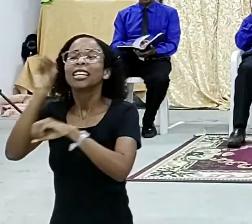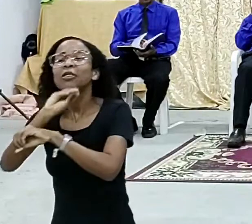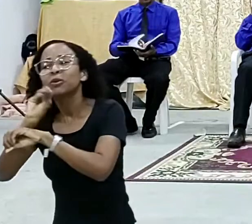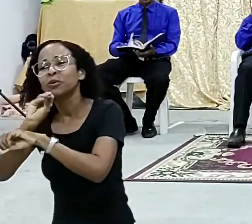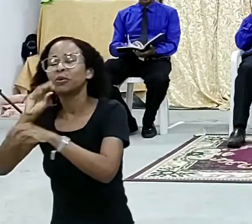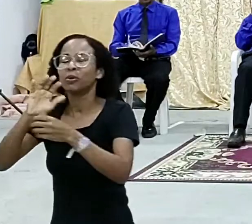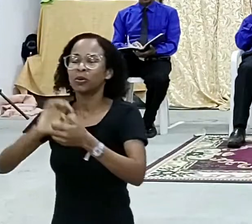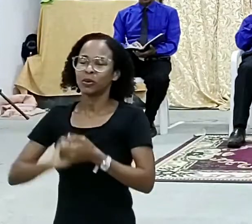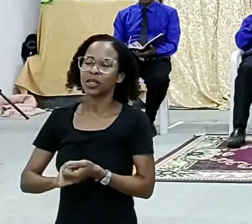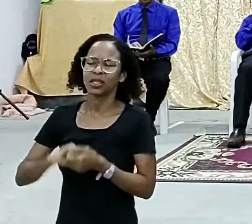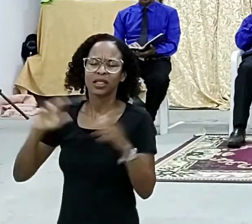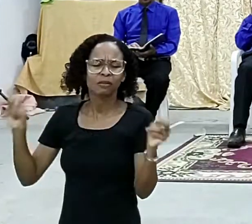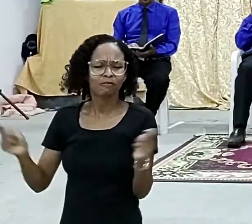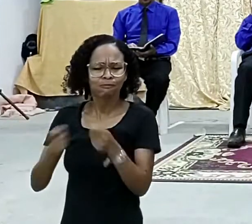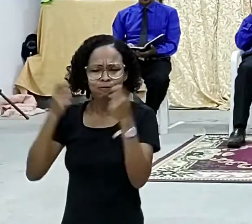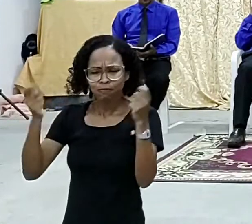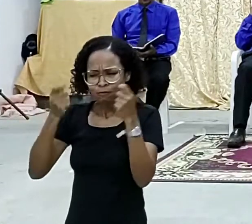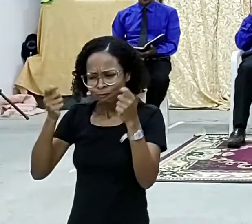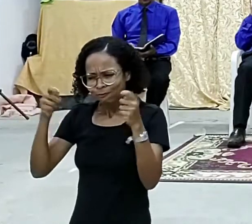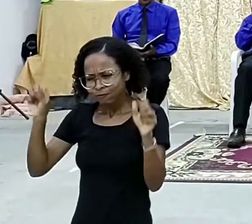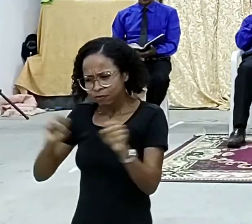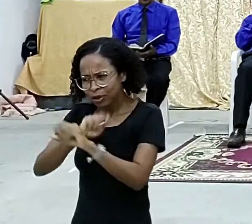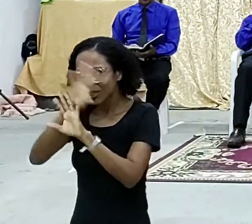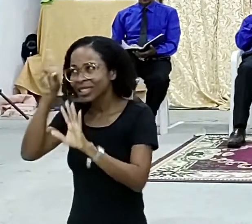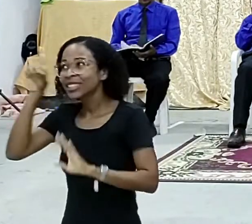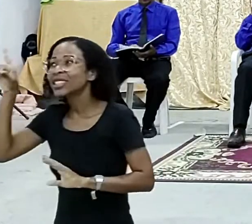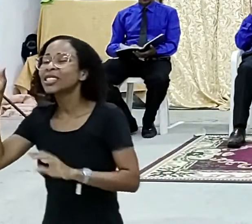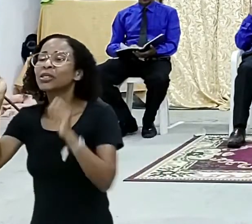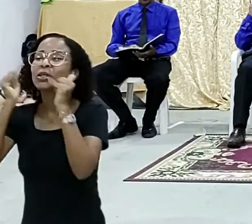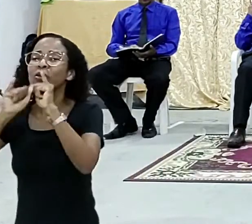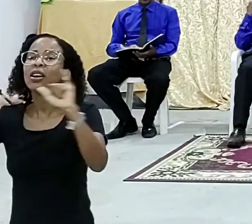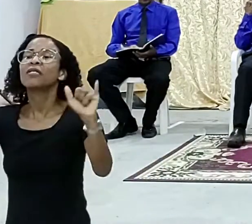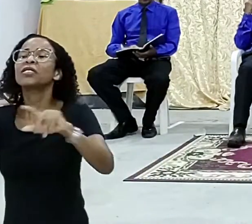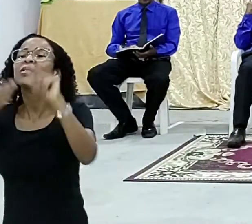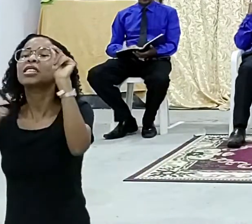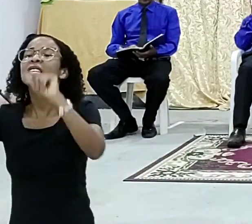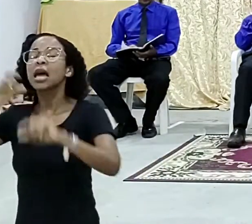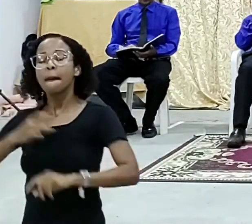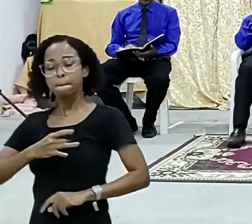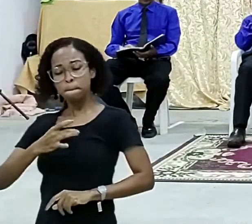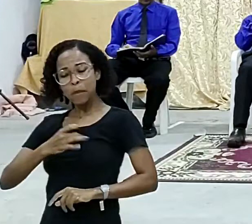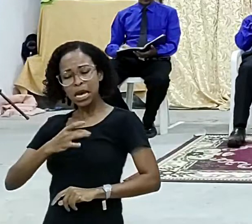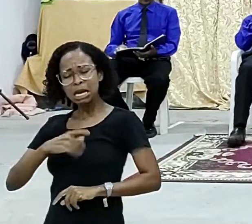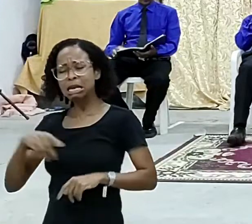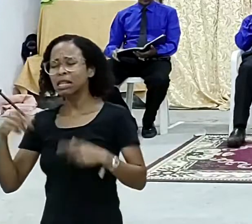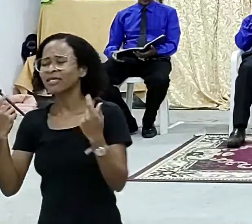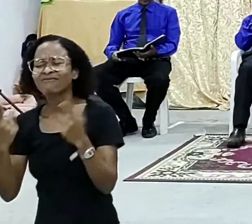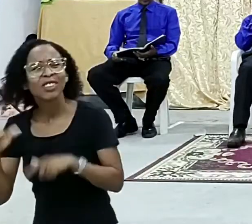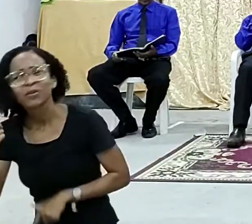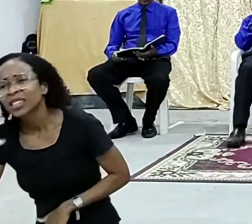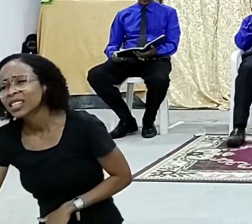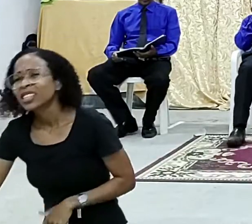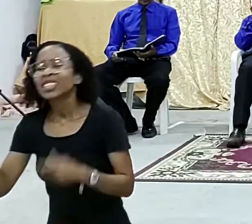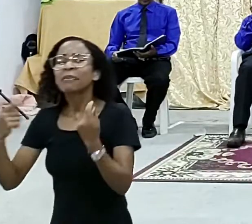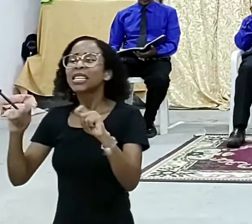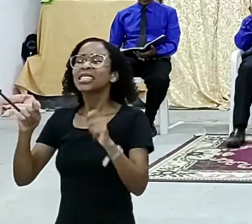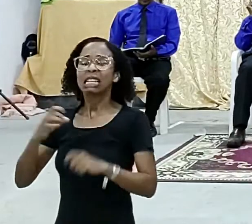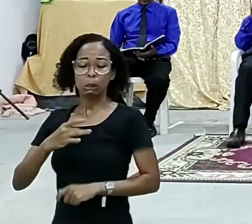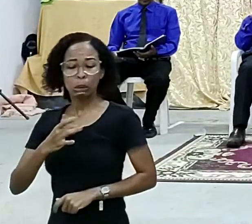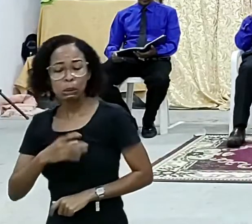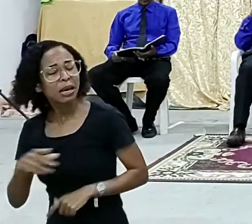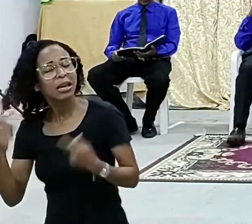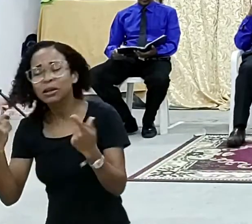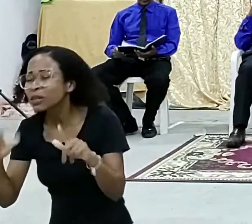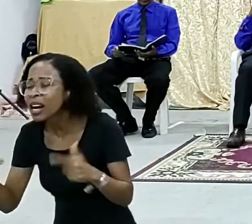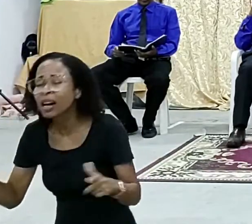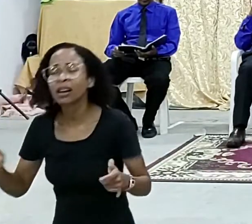a dizer aos irmãos é que não temam não, vocês servem ao Deus Todo-Poderoso e